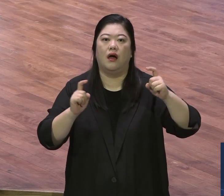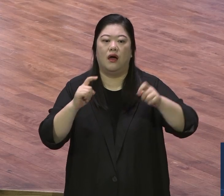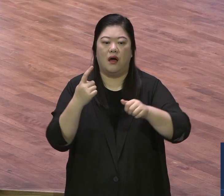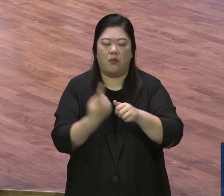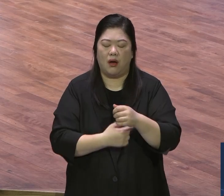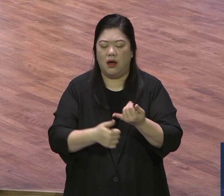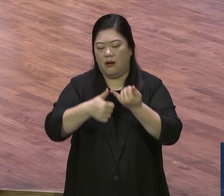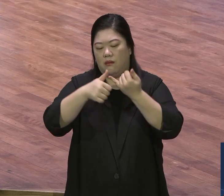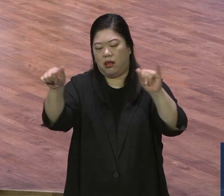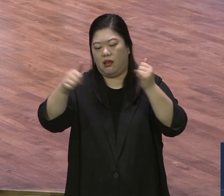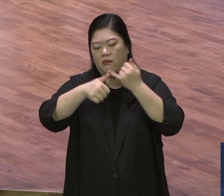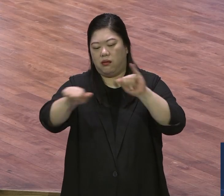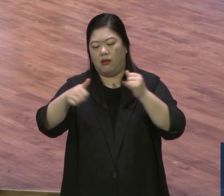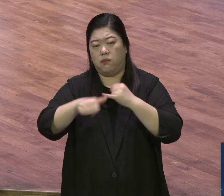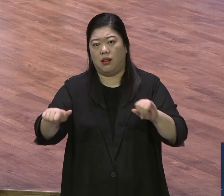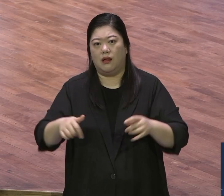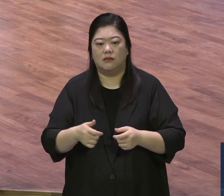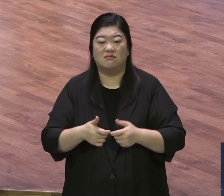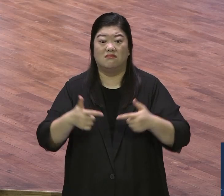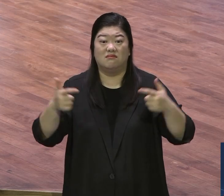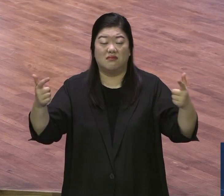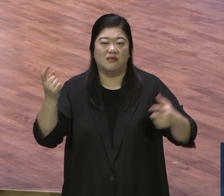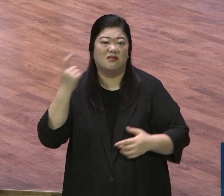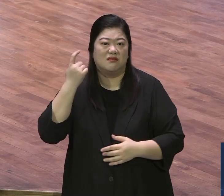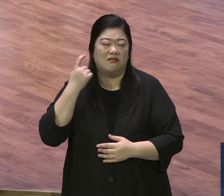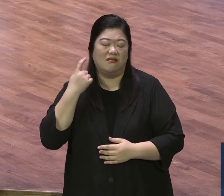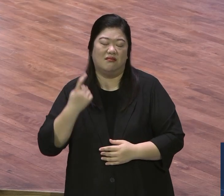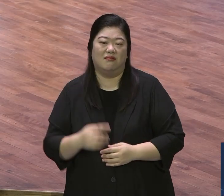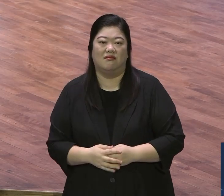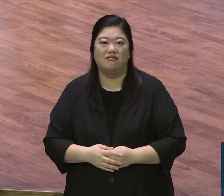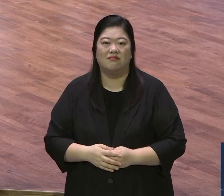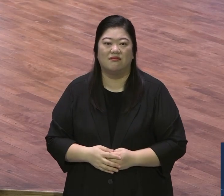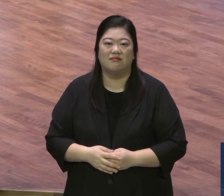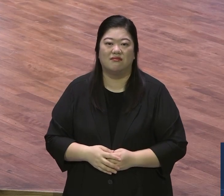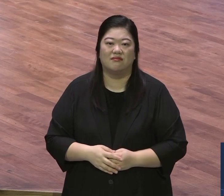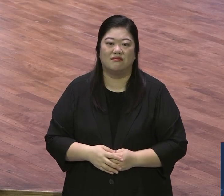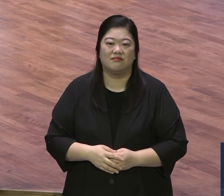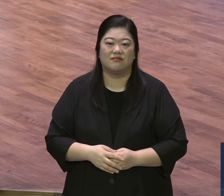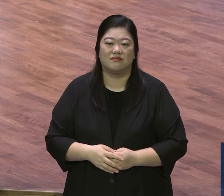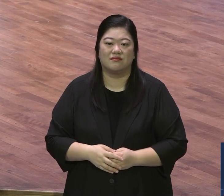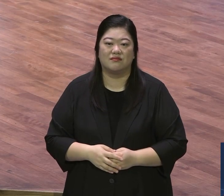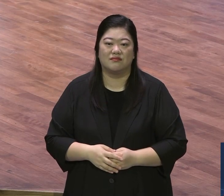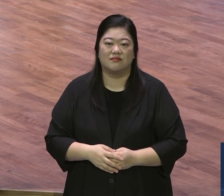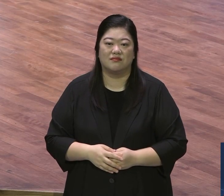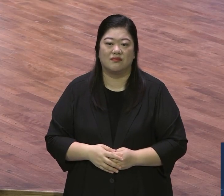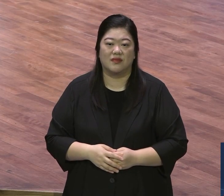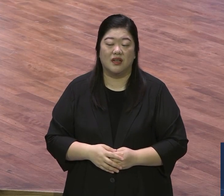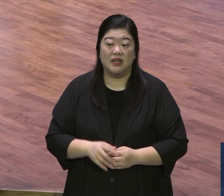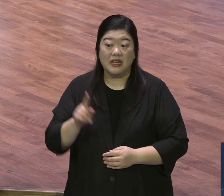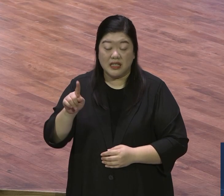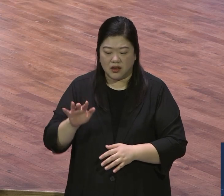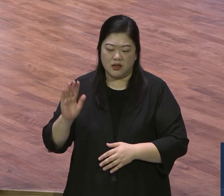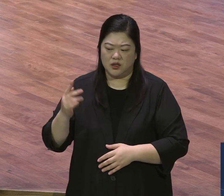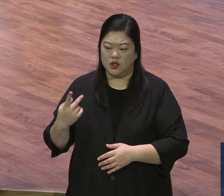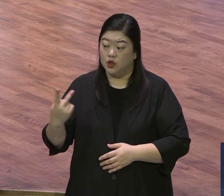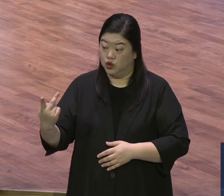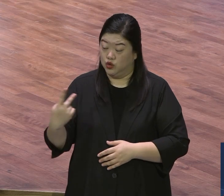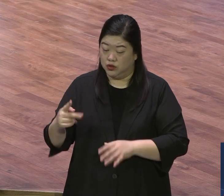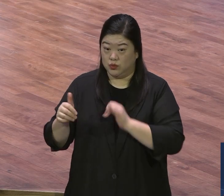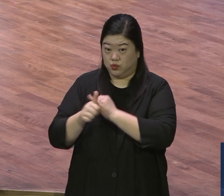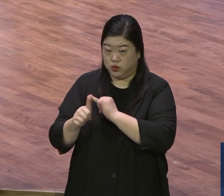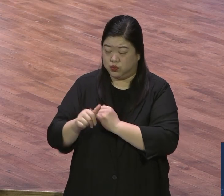있다. 코로나19로 인해 가지고 이혼들이 많이 증가하고 있는다. 그래서 이것을 코로나 이혼이라 그렇게